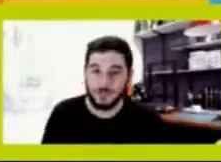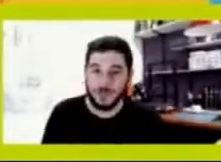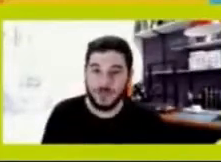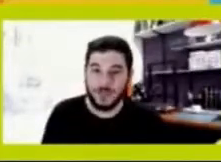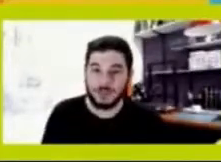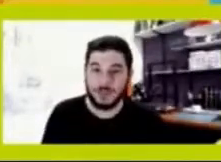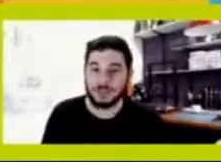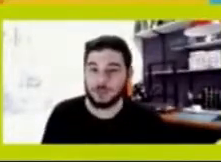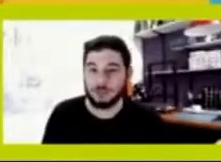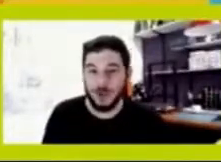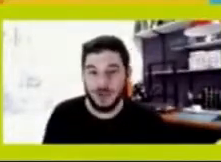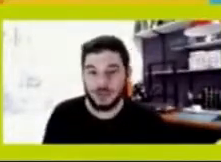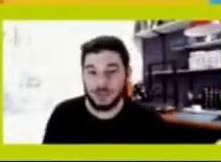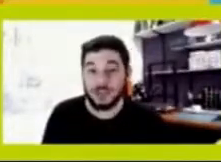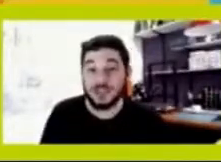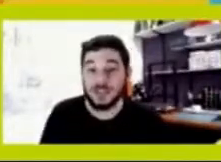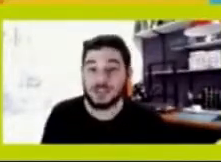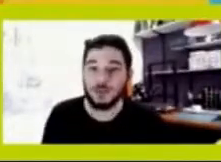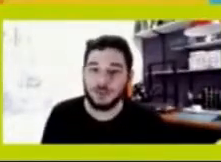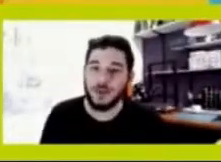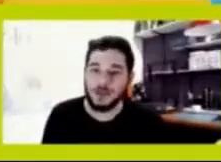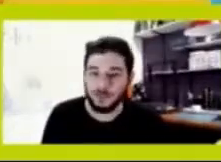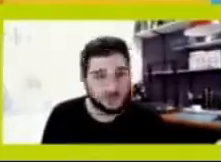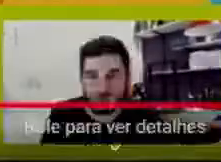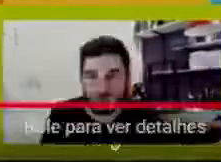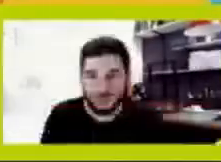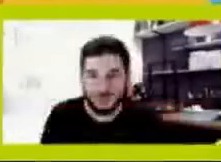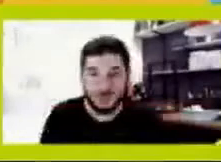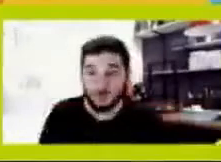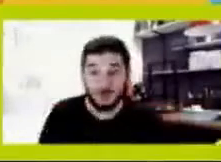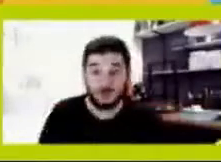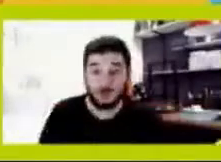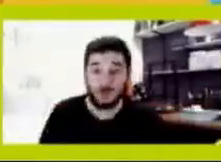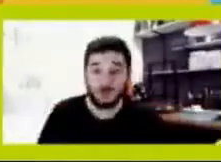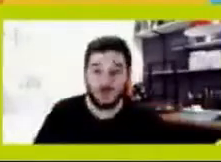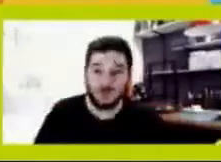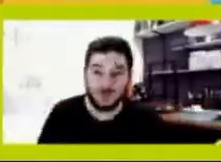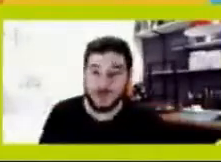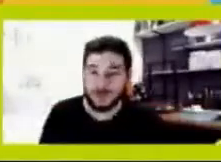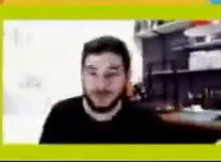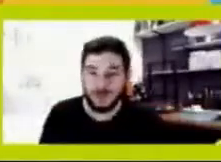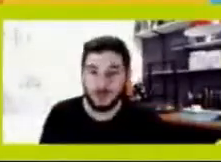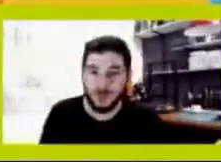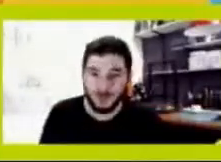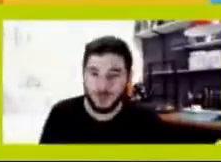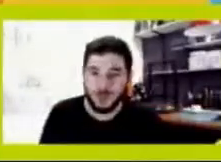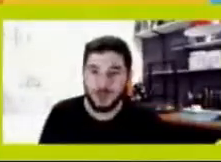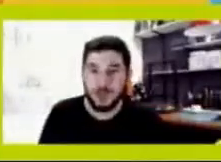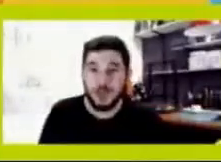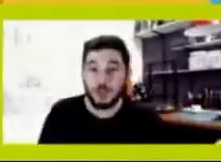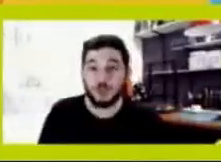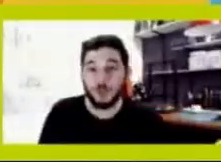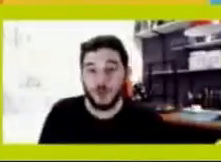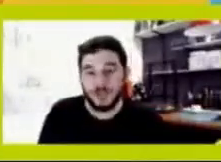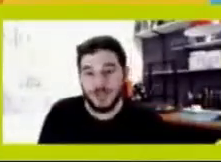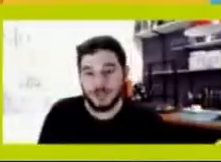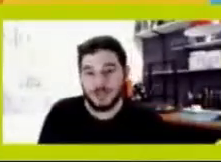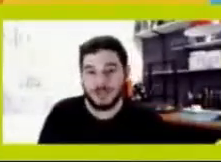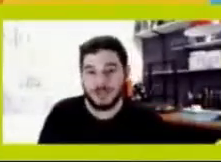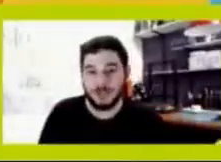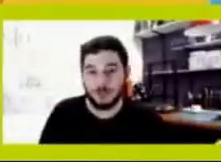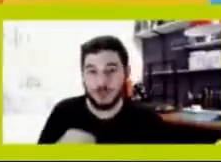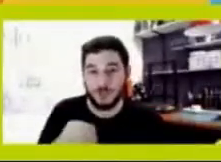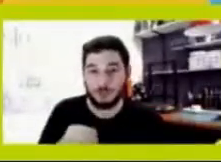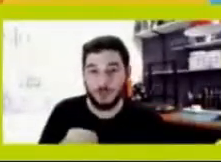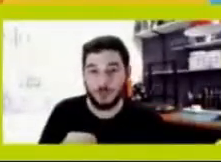que faz classificação de imagem, descrição de imagem para pessoas cegas. Você tira uma foto, ele descreve o que é que tem. E o